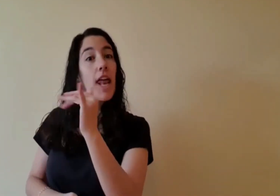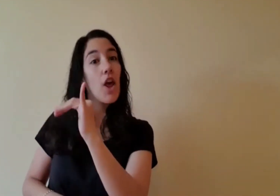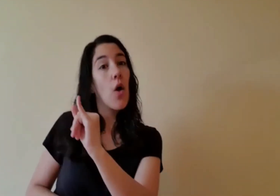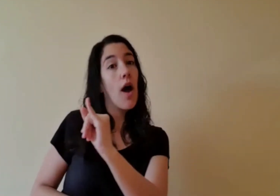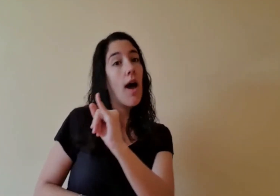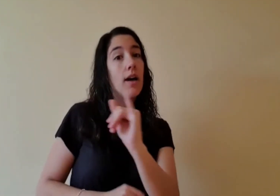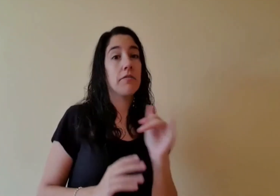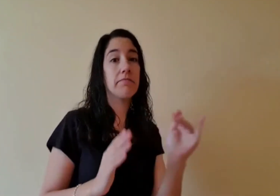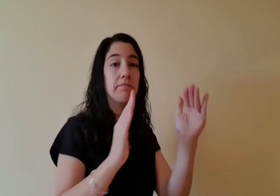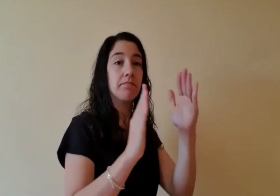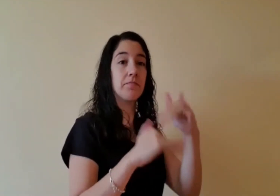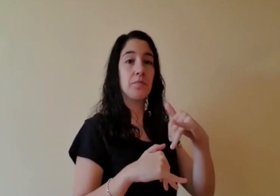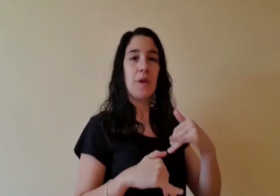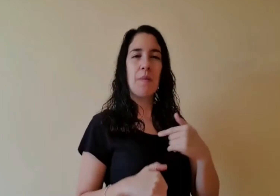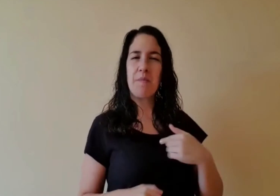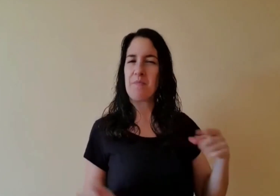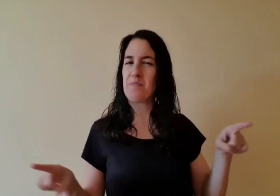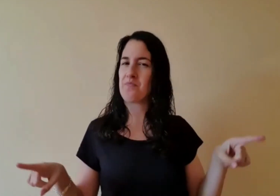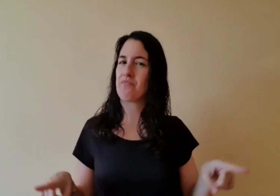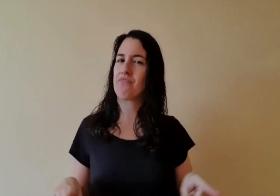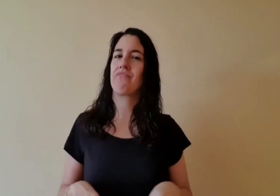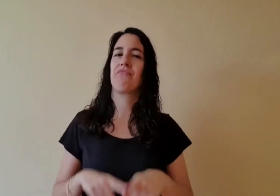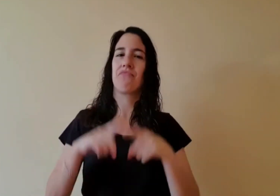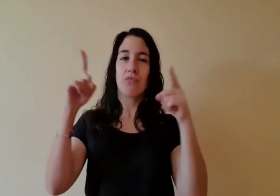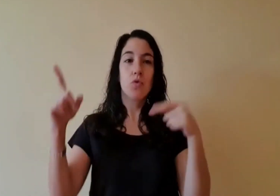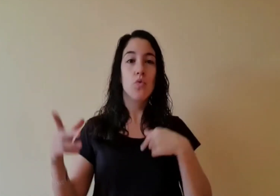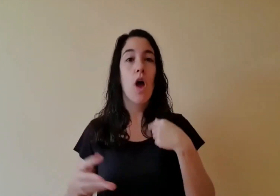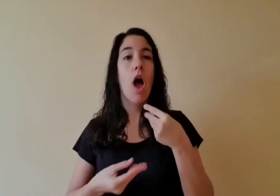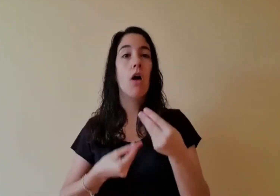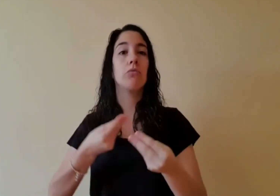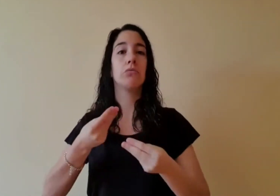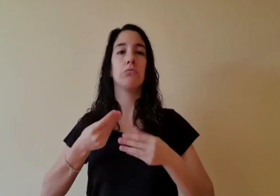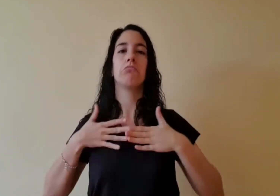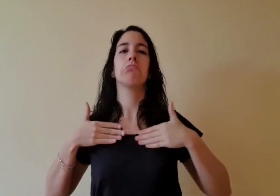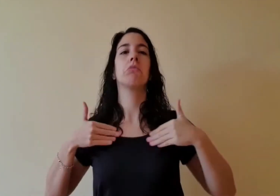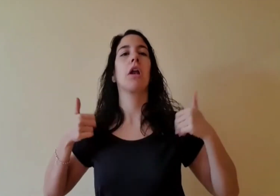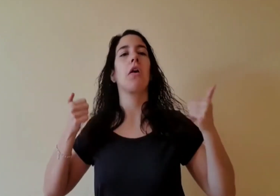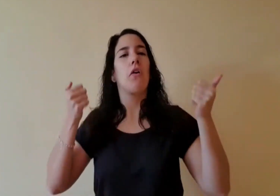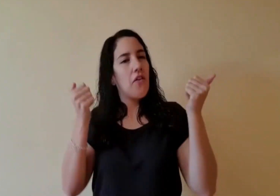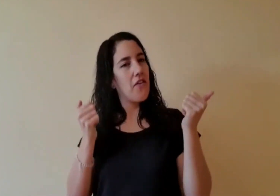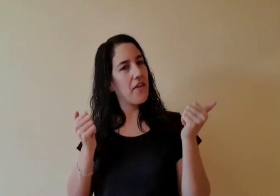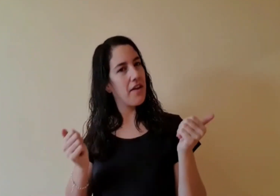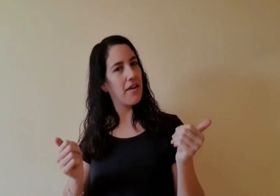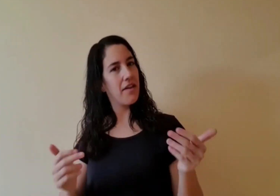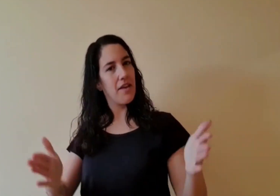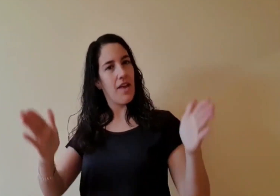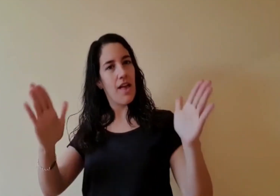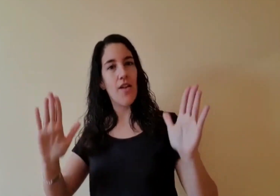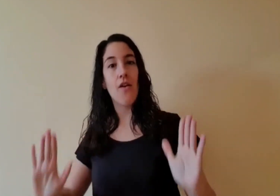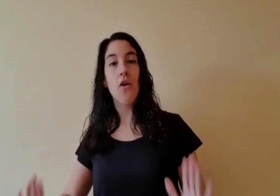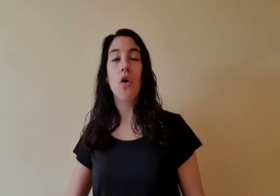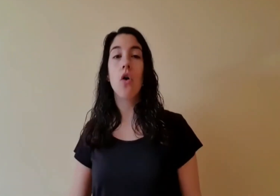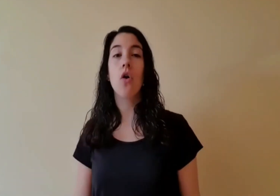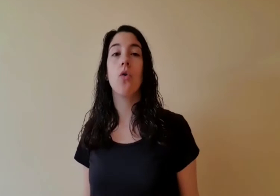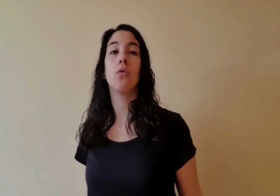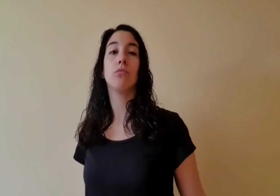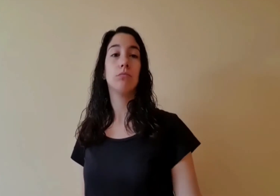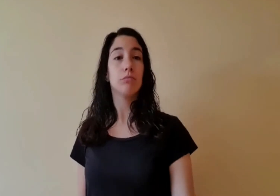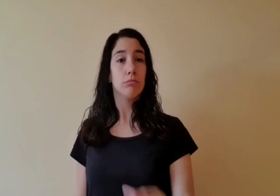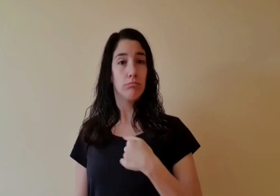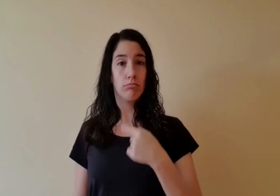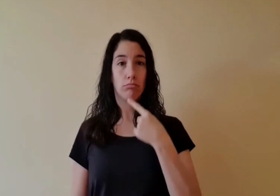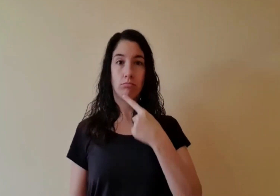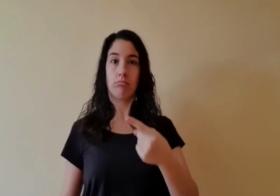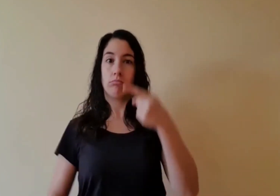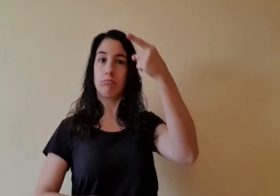Dinero y sin dinero, yo hago siempre lo que quiero, y